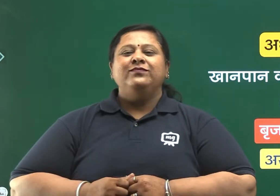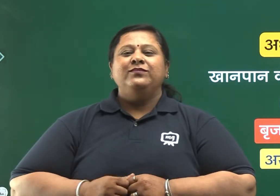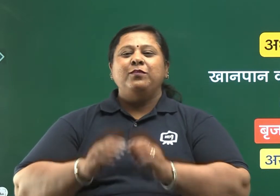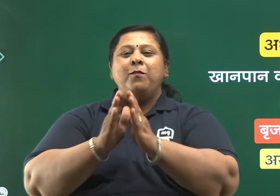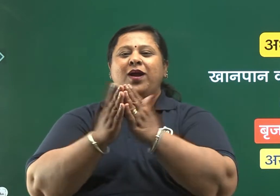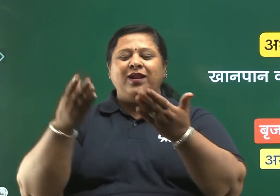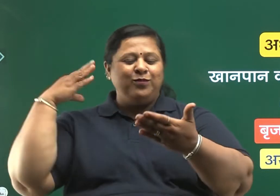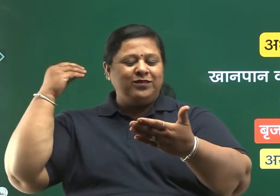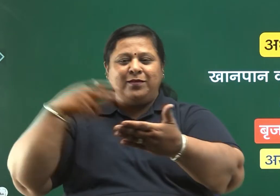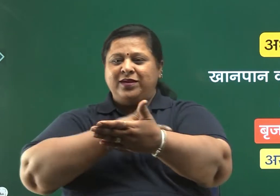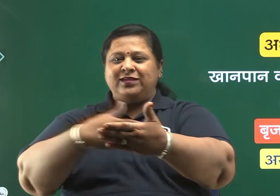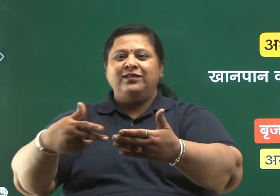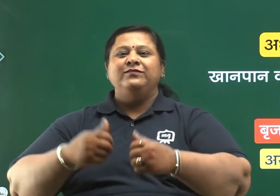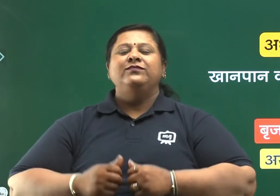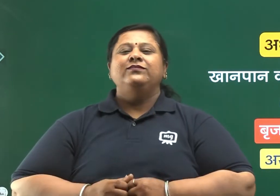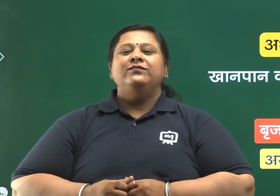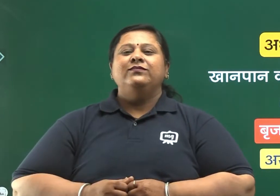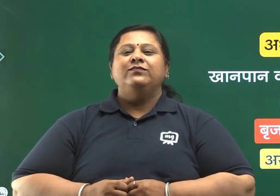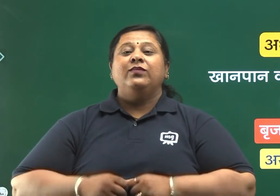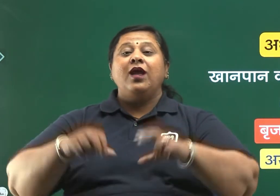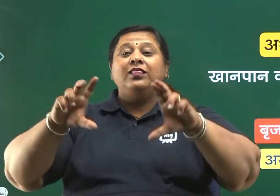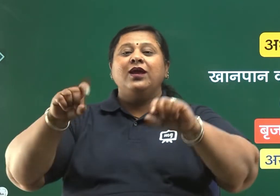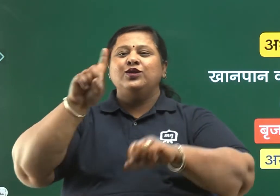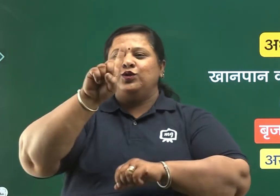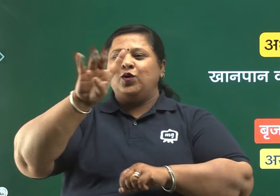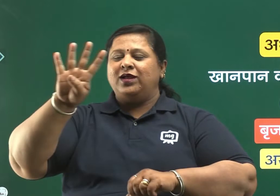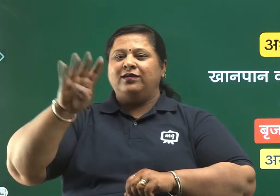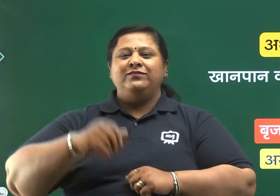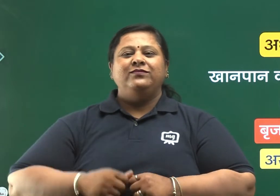पाठ्य पुस्तक वसंत के अध्याय 14